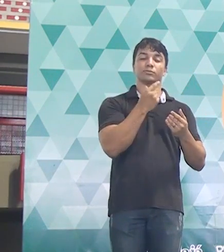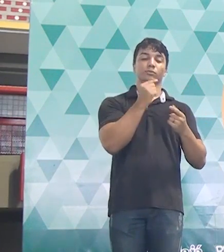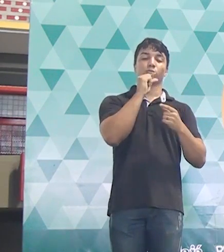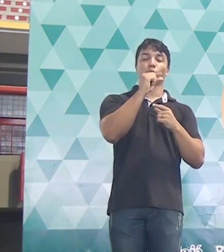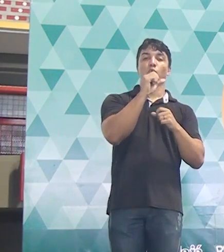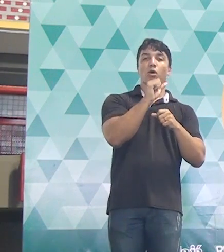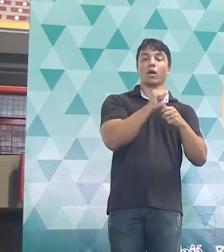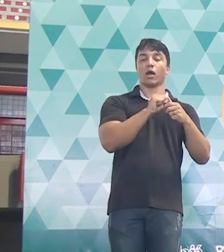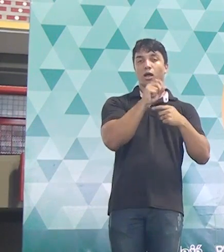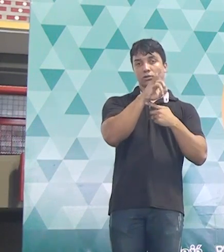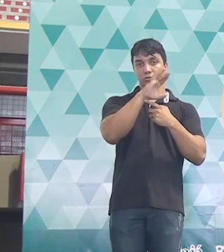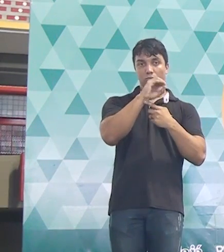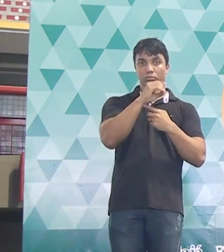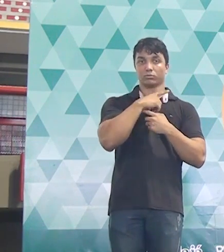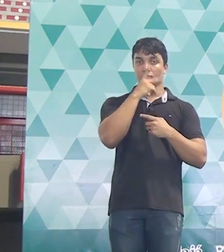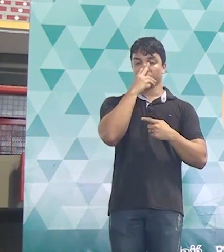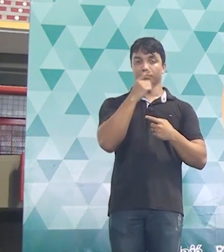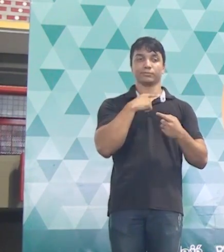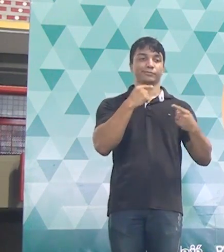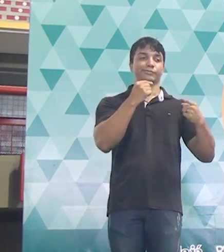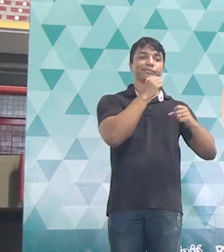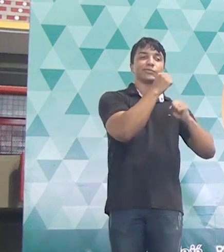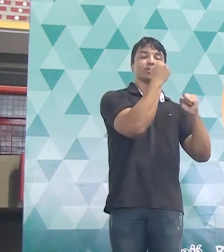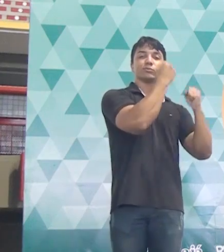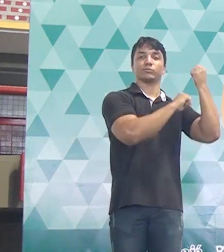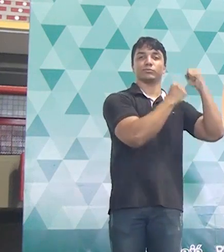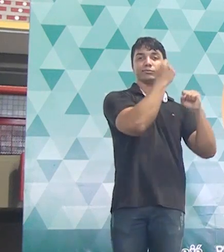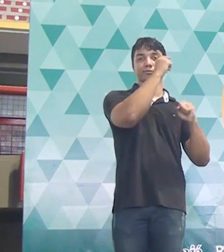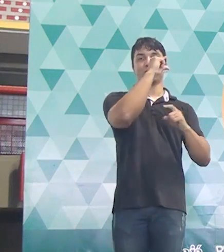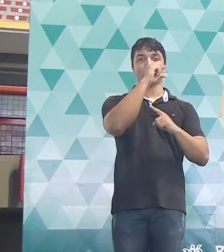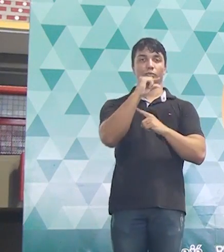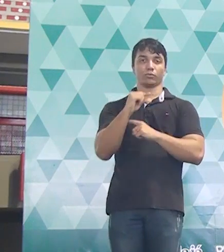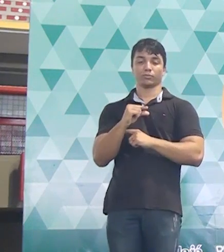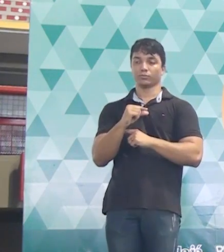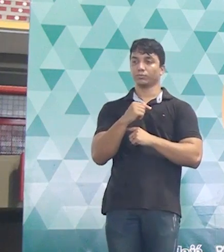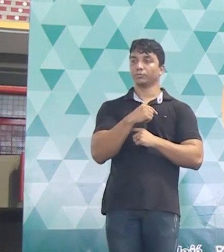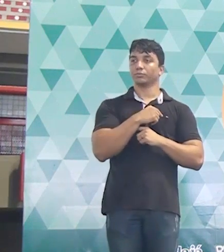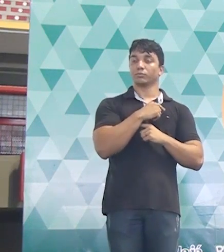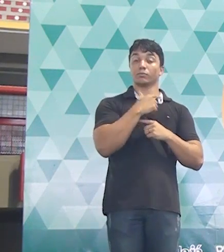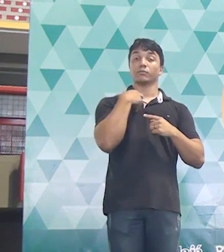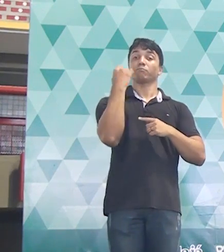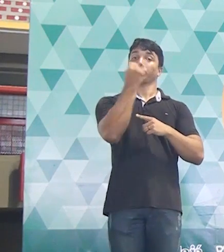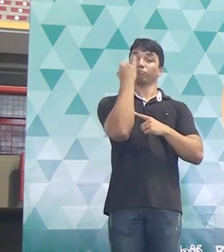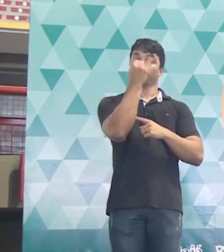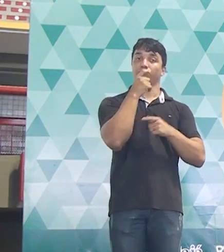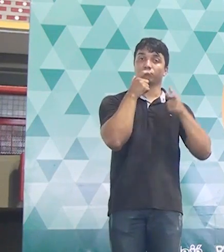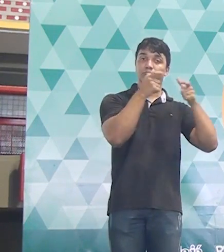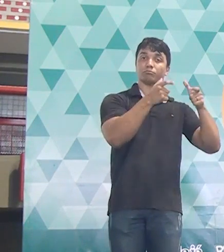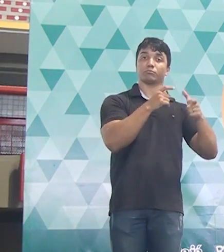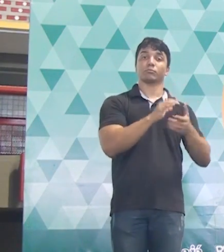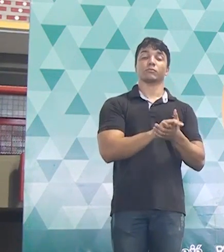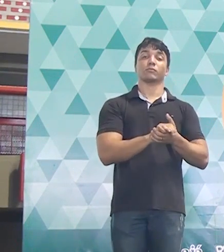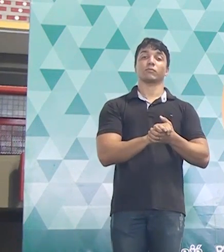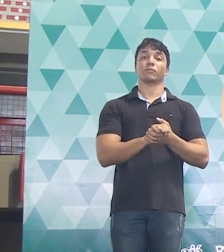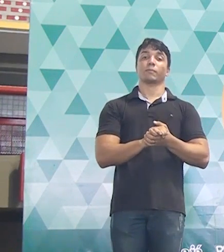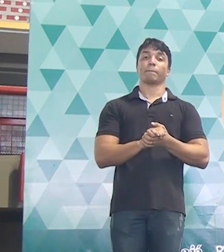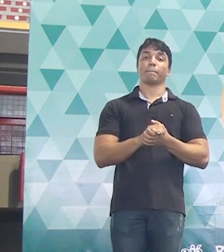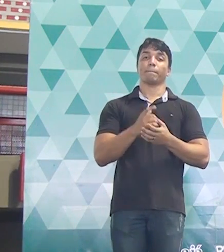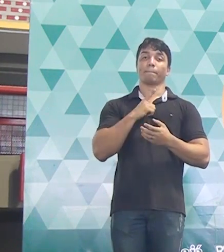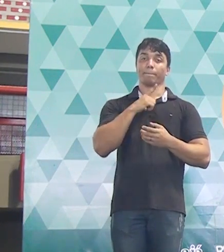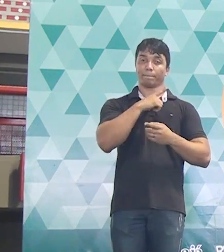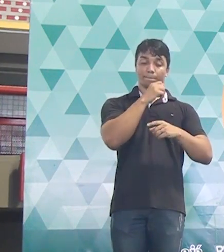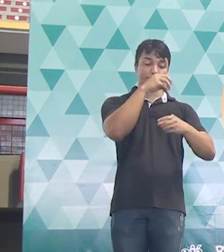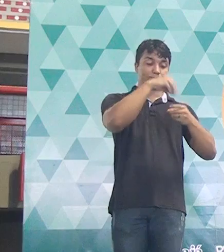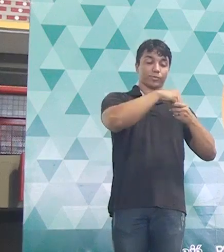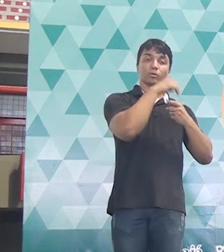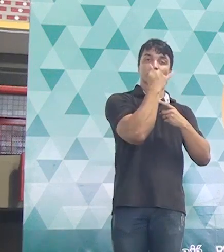ácido sulfúrico, significa que sua indústria não é desenvolvida. Então, o ácido sulfúrico é importantíssimo. Repito, está na bateria do